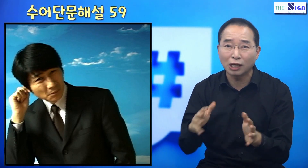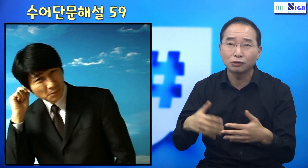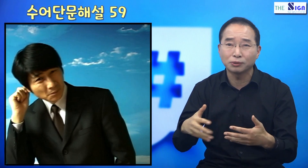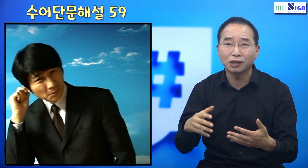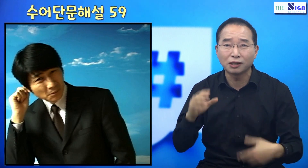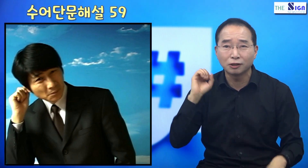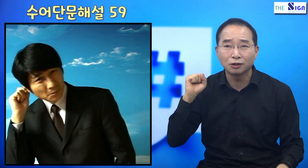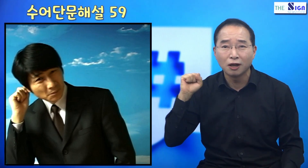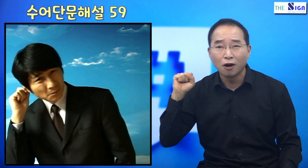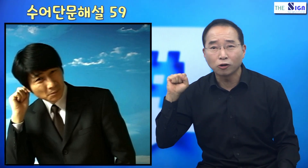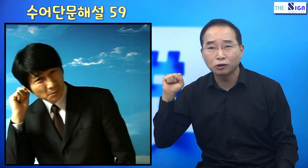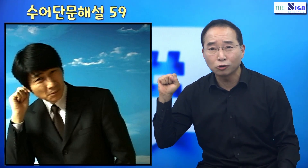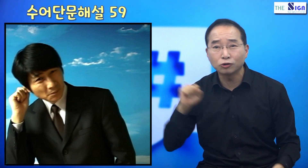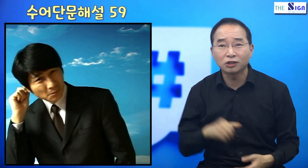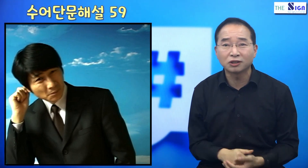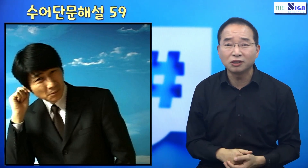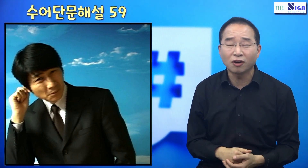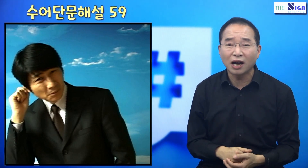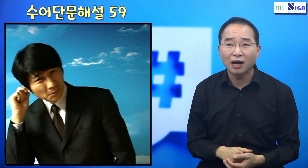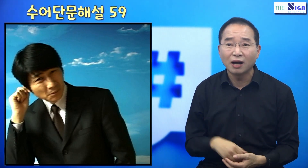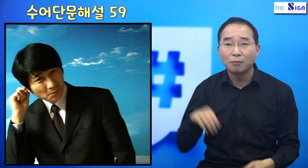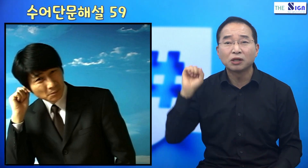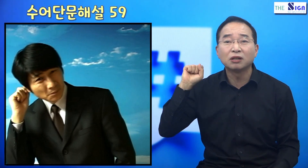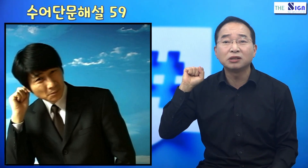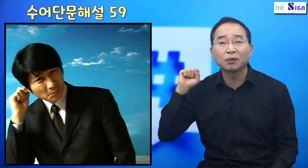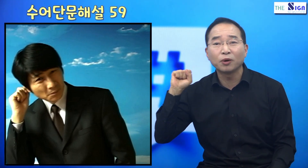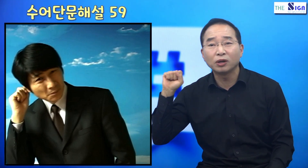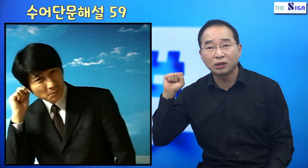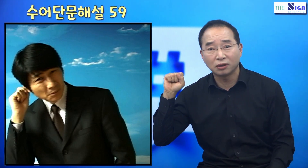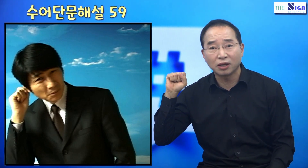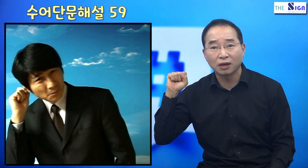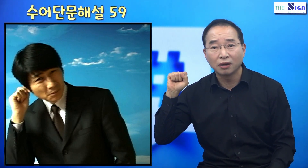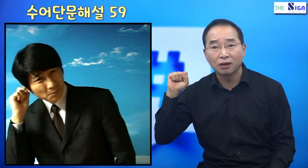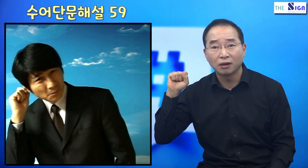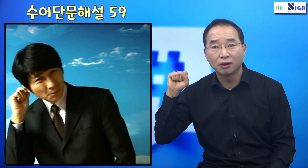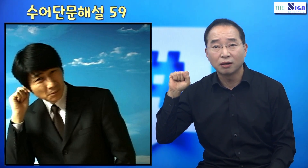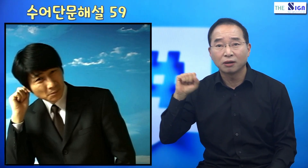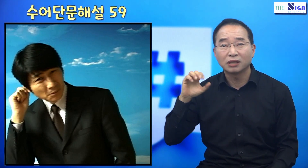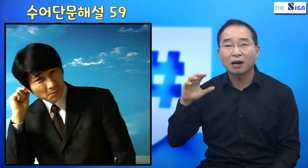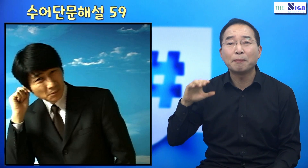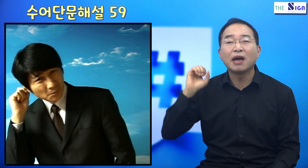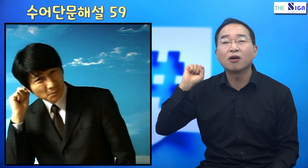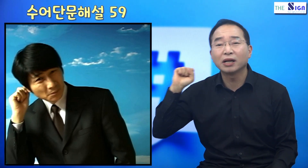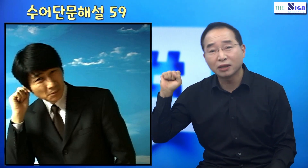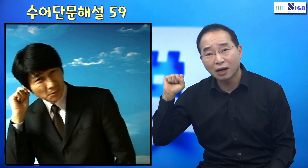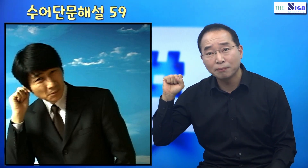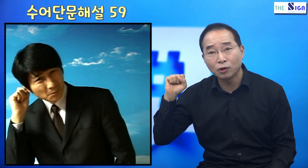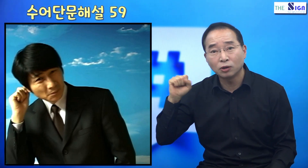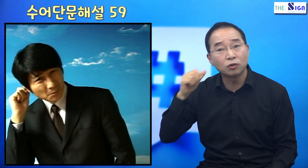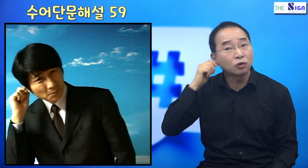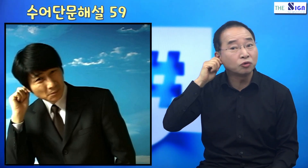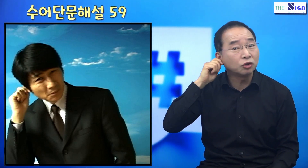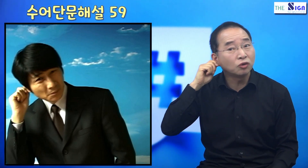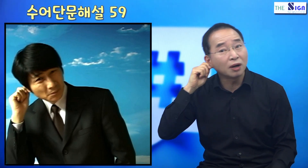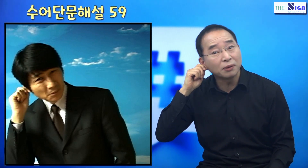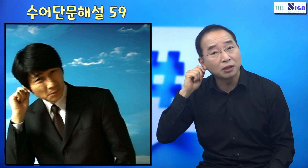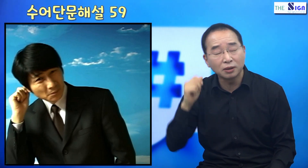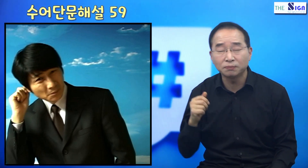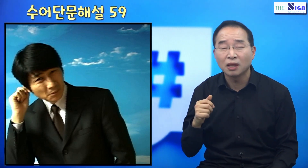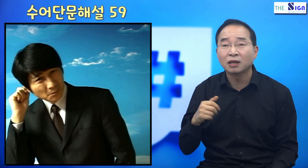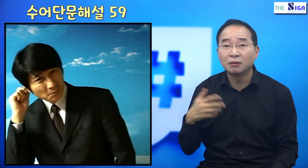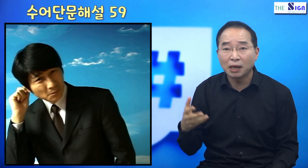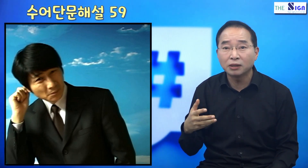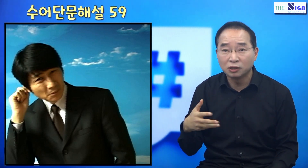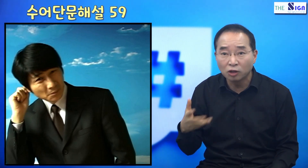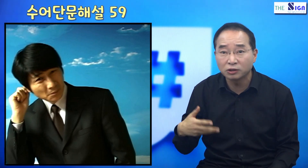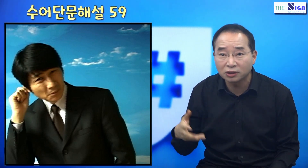잘못되게 가더라도 할 수 없이 내가 억지로 끌려가 뭐 그런 식의 표현할 때 이렇게 약간 매어간다라는 표현이고 귀로